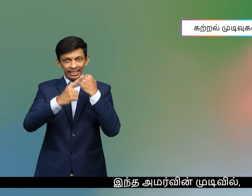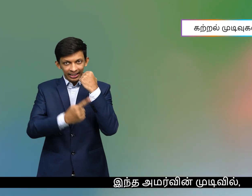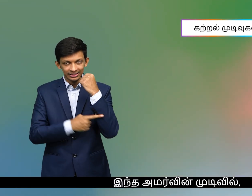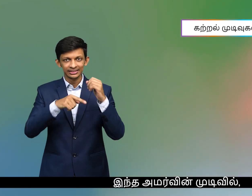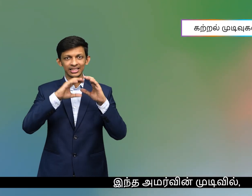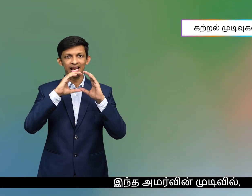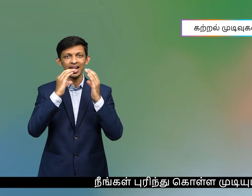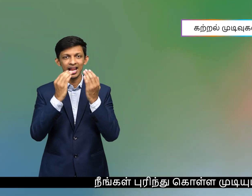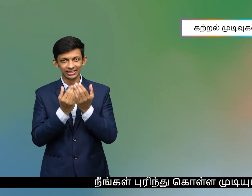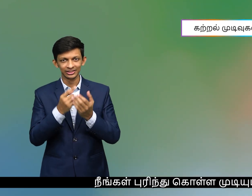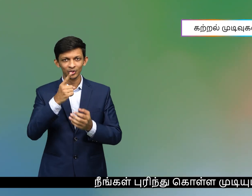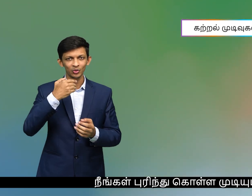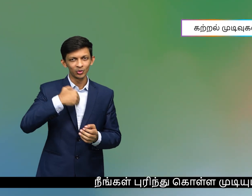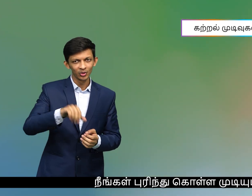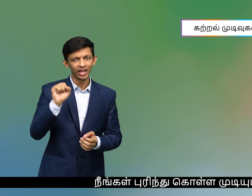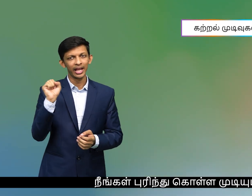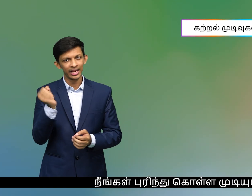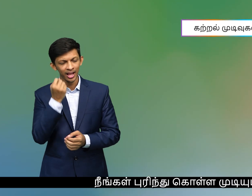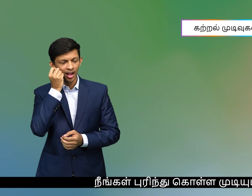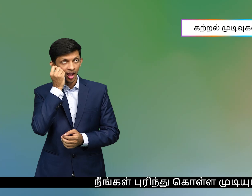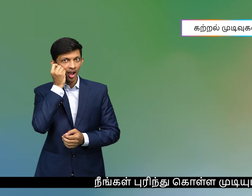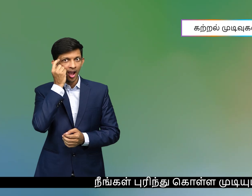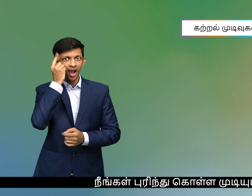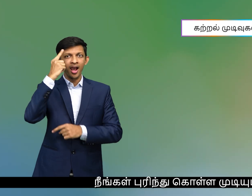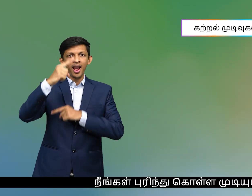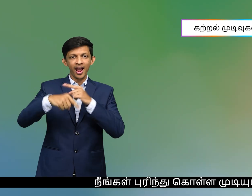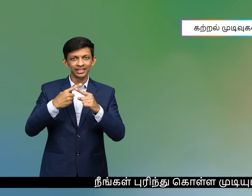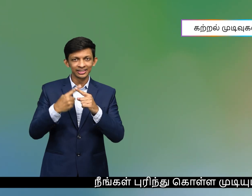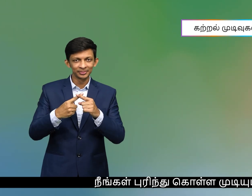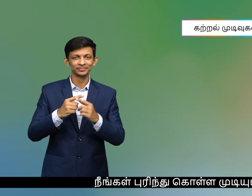இந்த அமர்வின் முடிவில் நீங்கள் புரிந்து கொள்ள முடியும்.